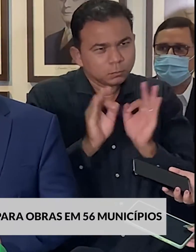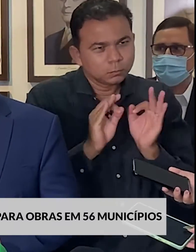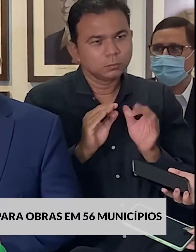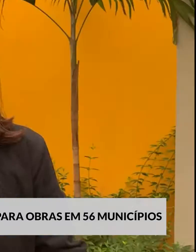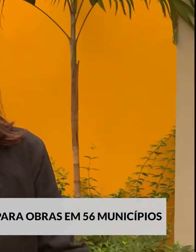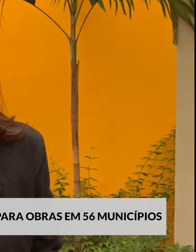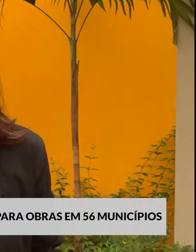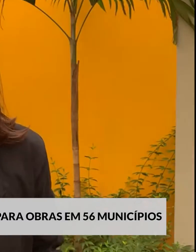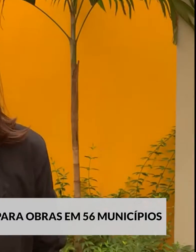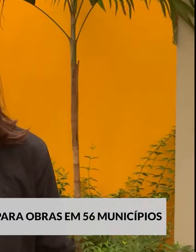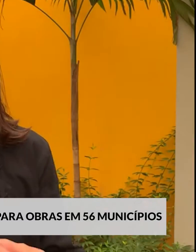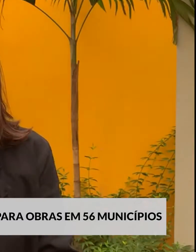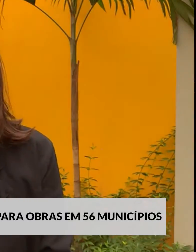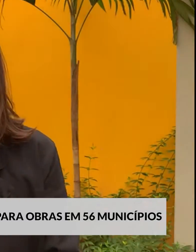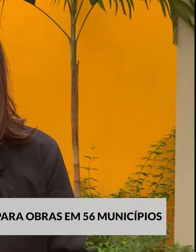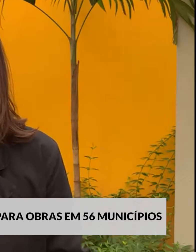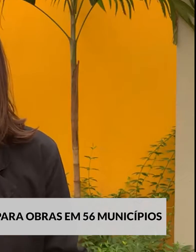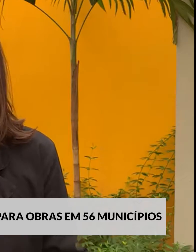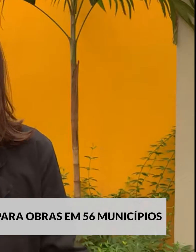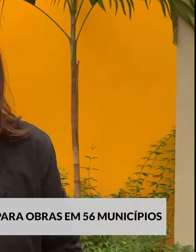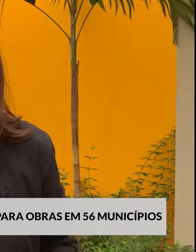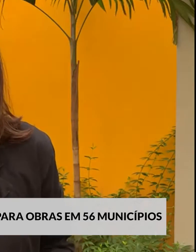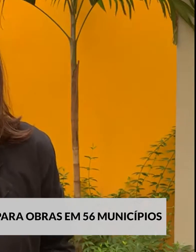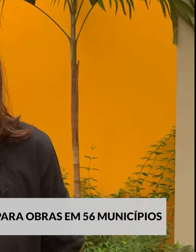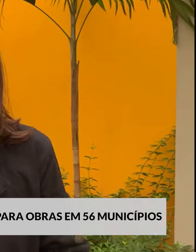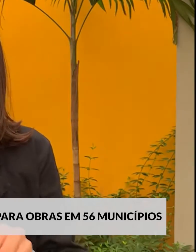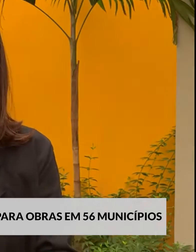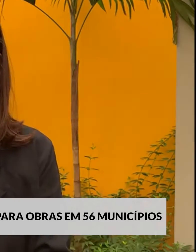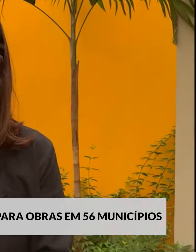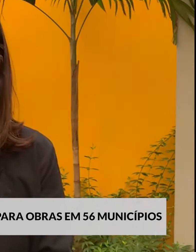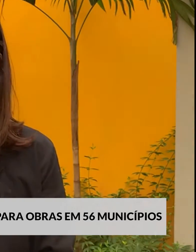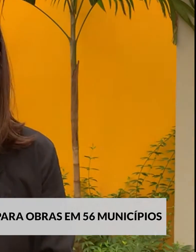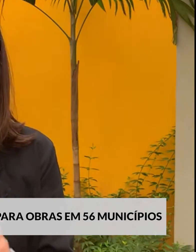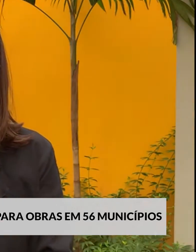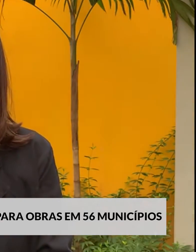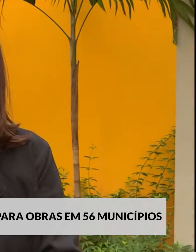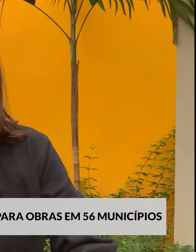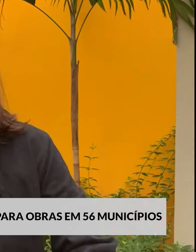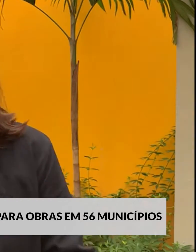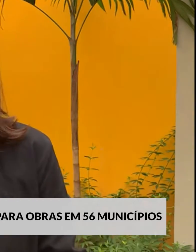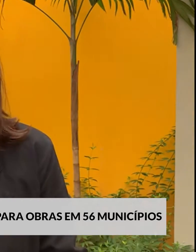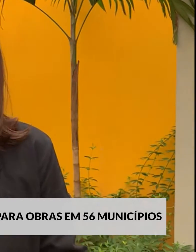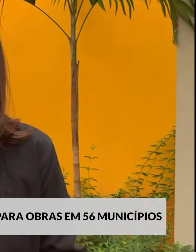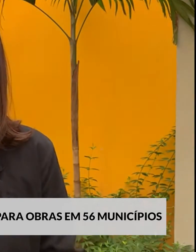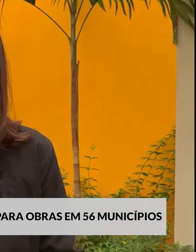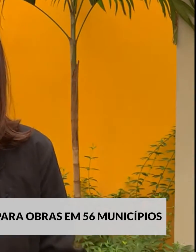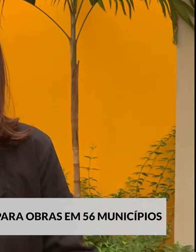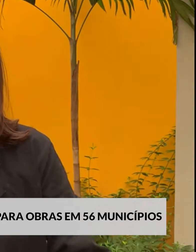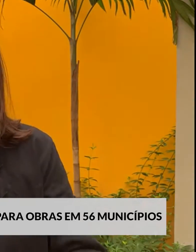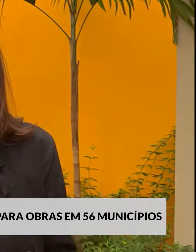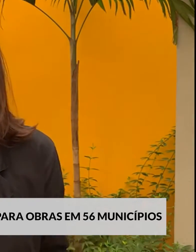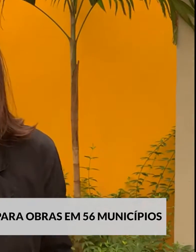Mais Mato Grosso. O projeto teve um investimento total de 620 milhões de